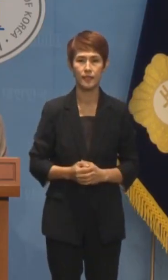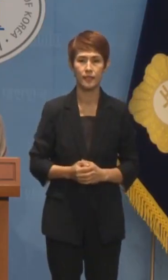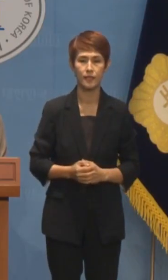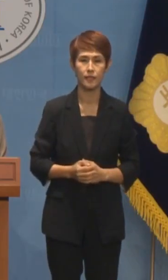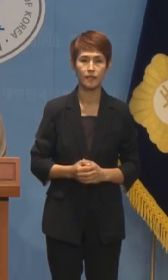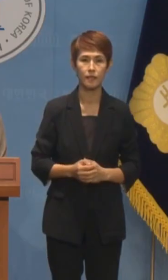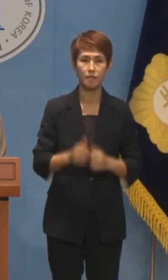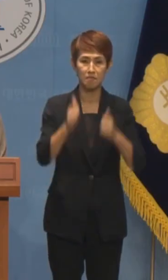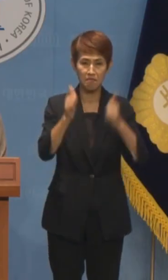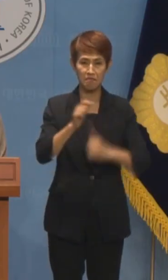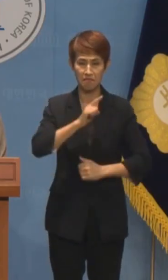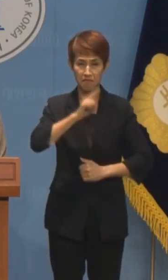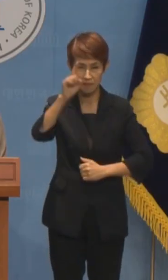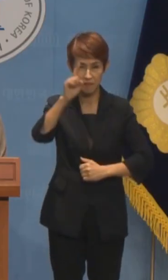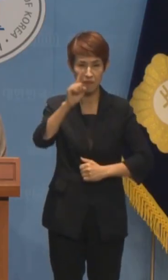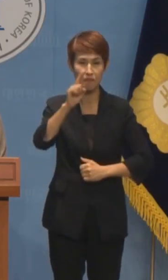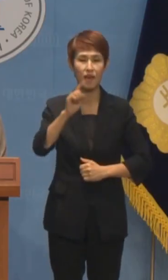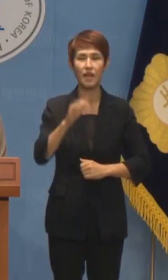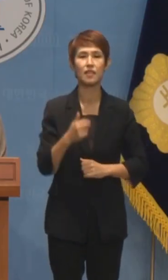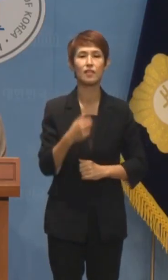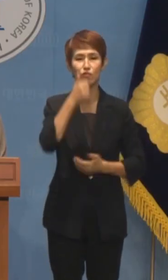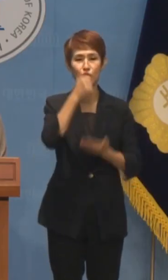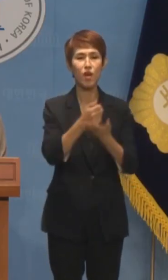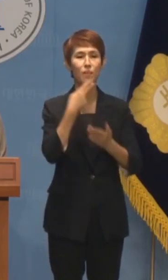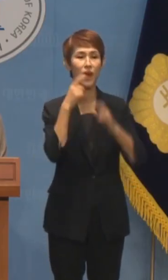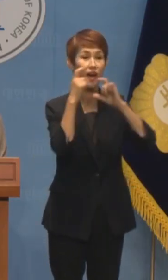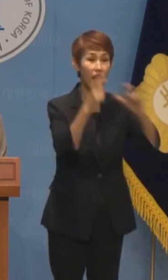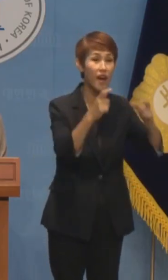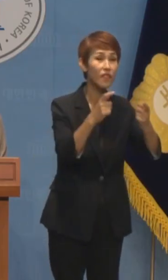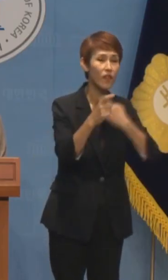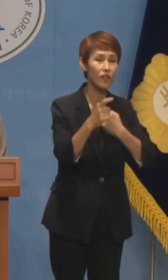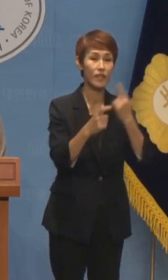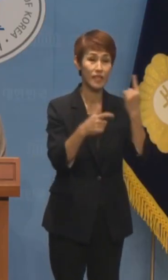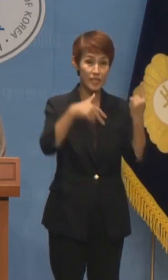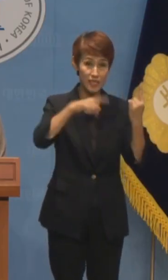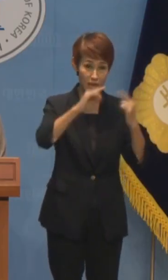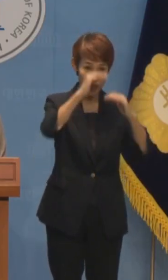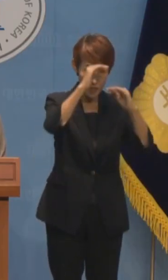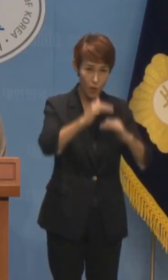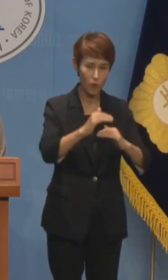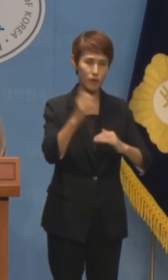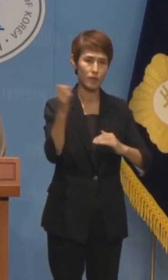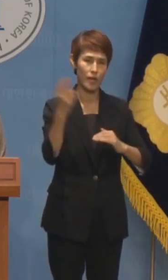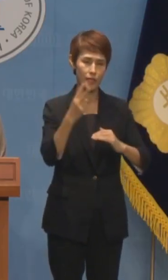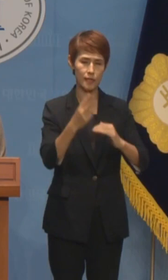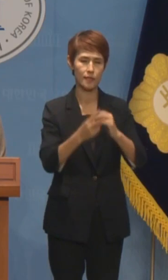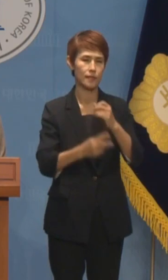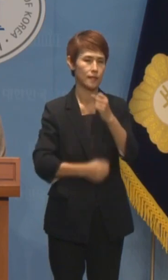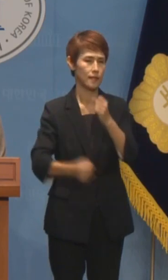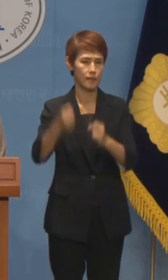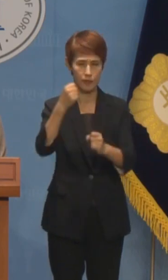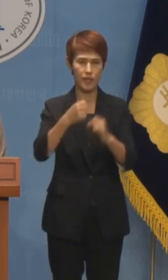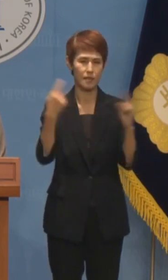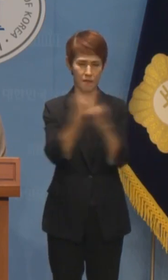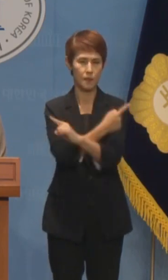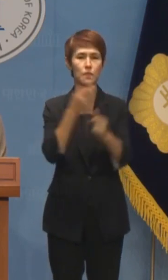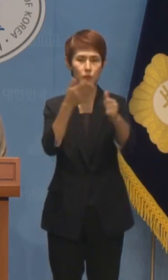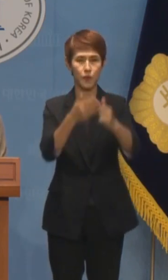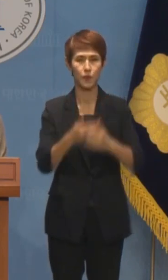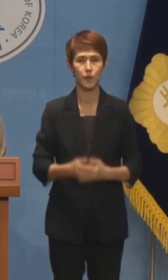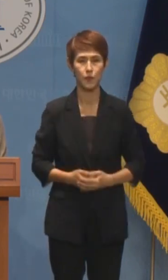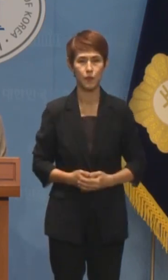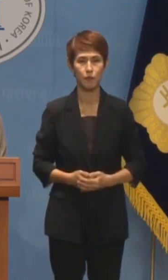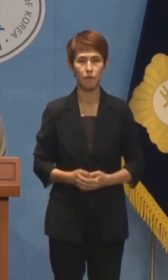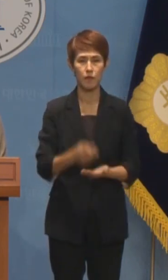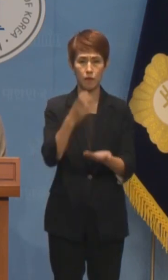불기소 처분을 권고했던 1차 명품백 수사심의 결정부터 다시 돌아봐야 합니다. 오로지